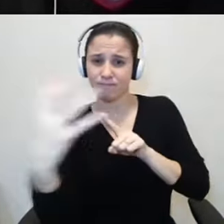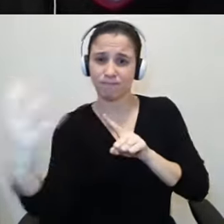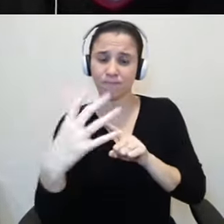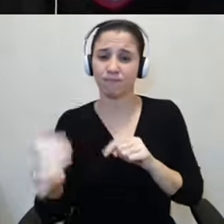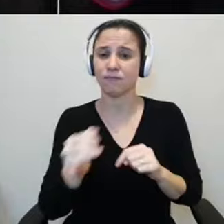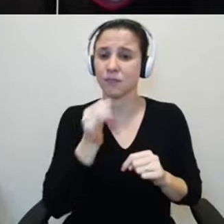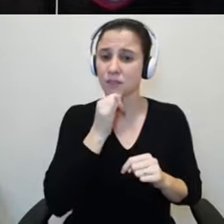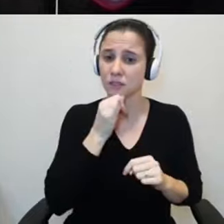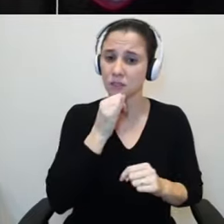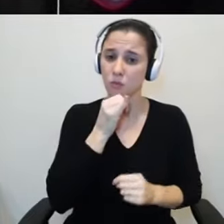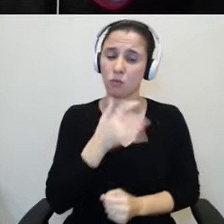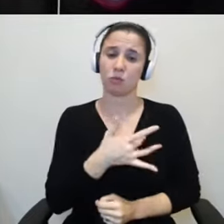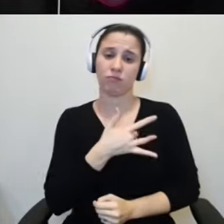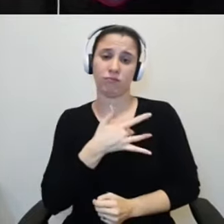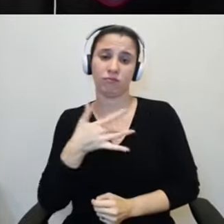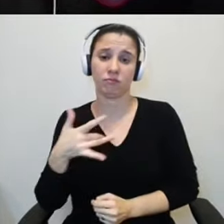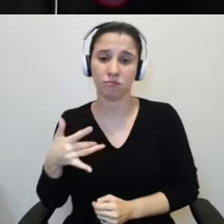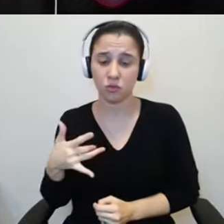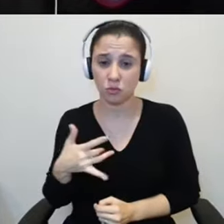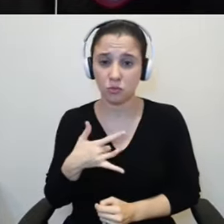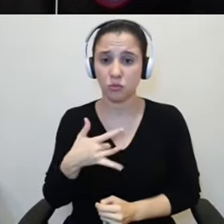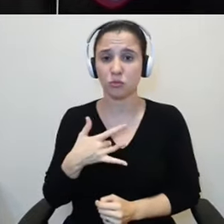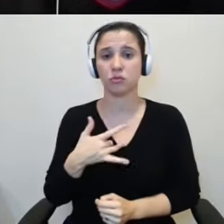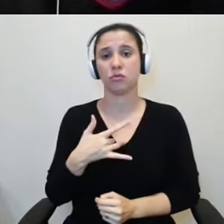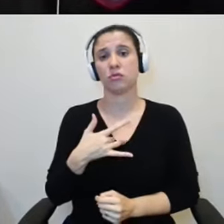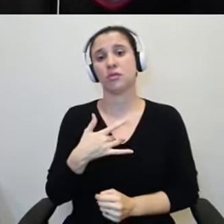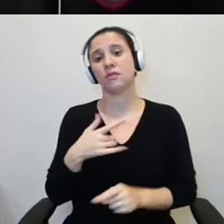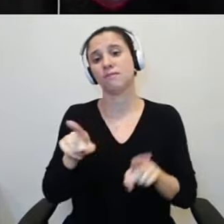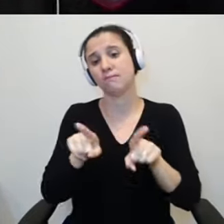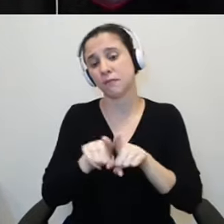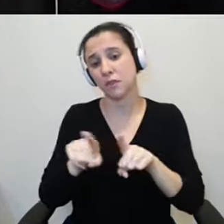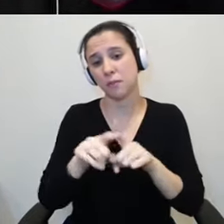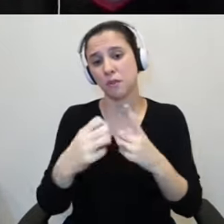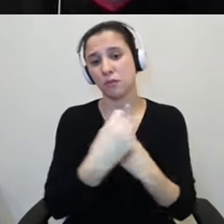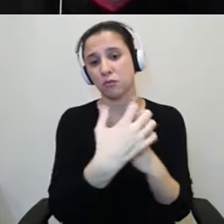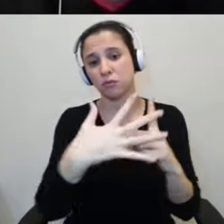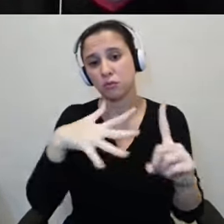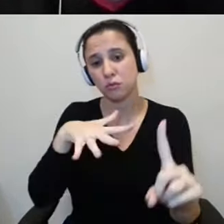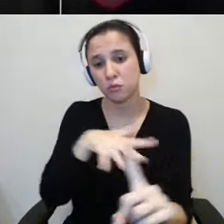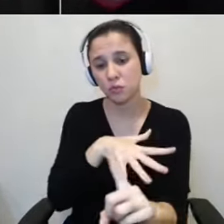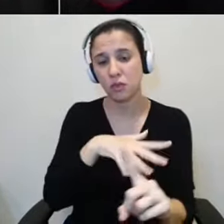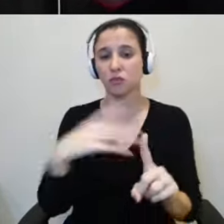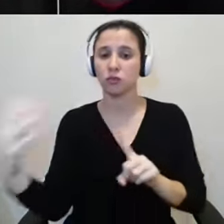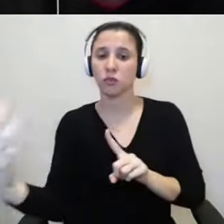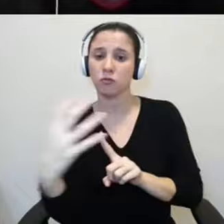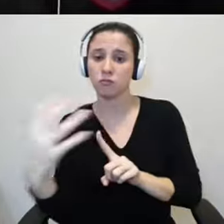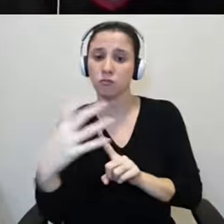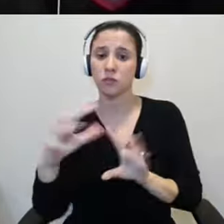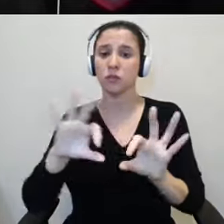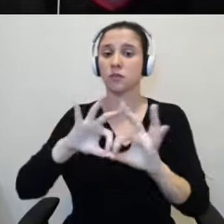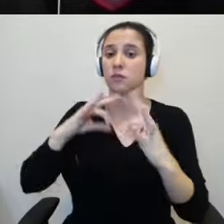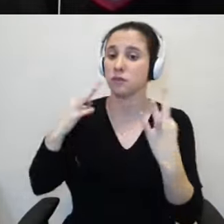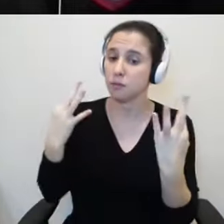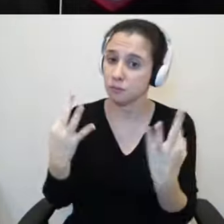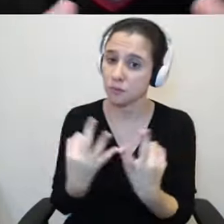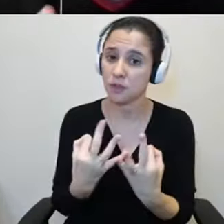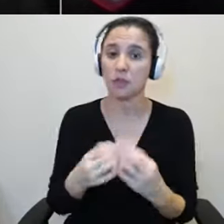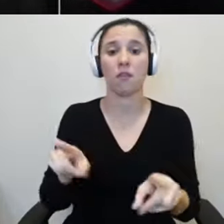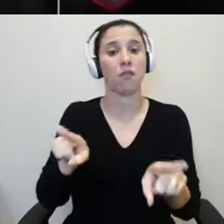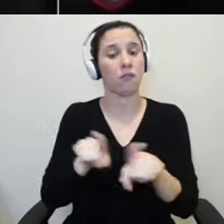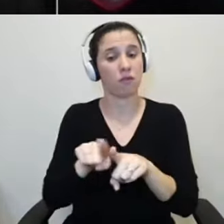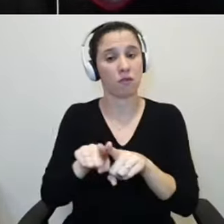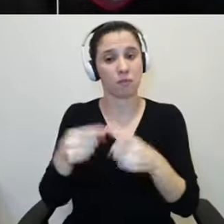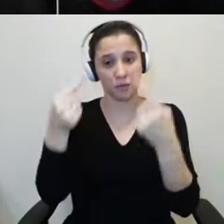daqueles que são afetados e tudo mais, da questão social e do impacto na família de vocês, na questão psicológica também. Então